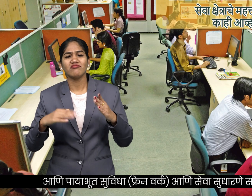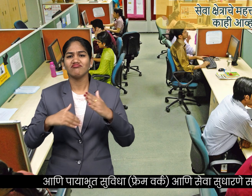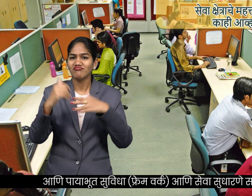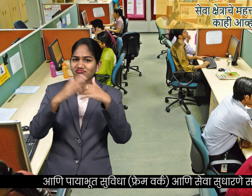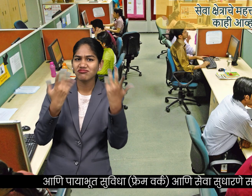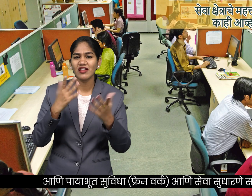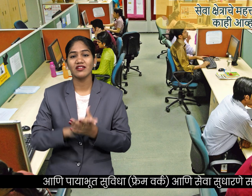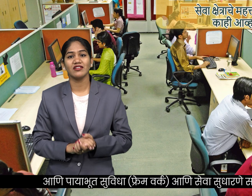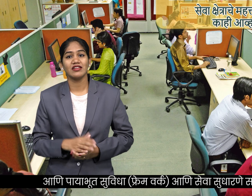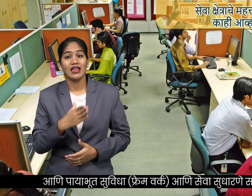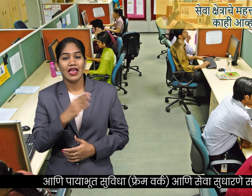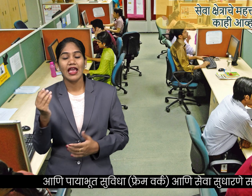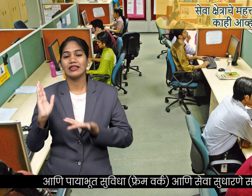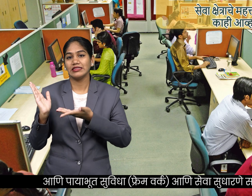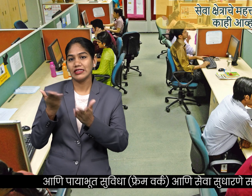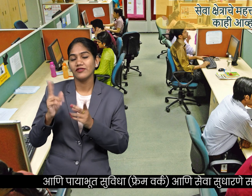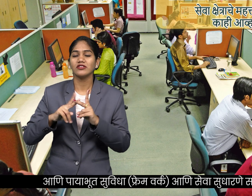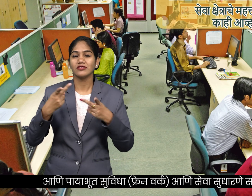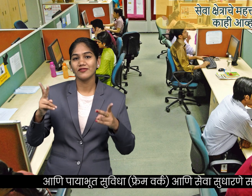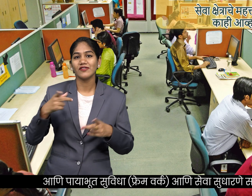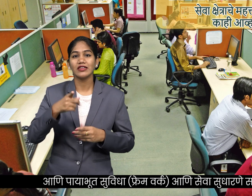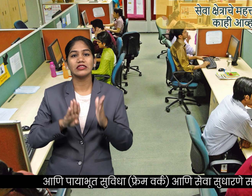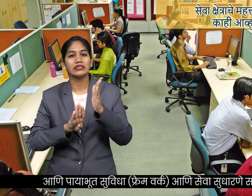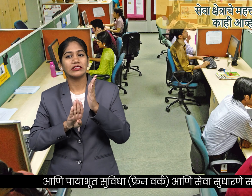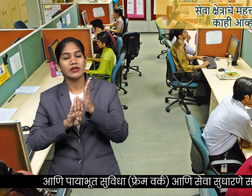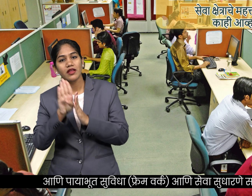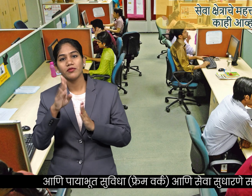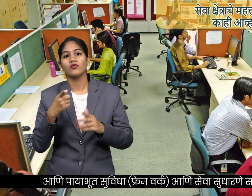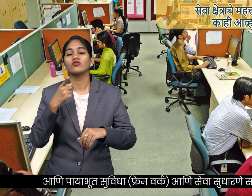आणि सेवा सुधारणे समाविष्ट आहे.